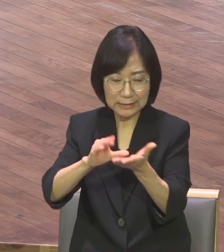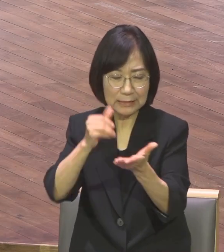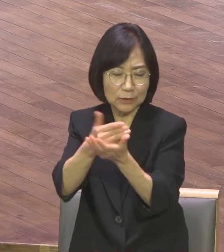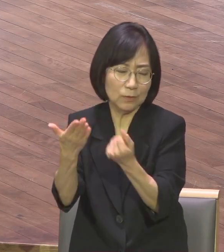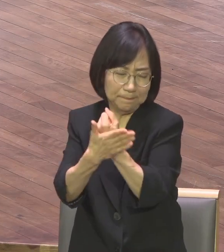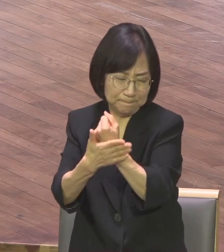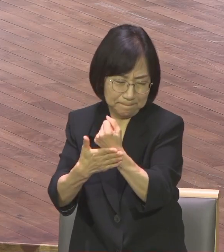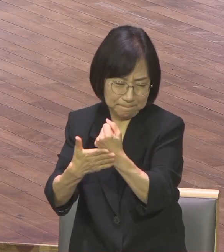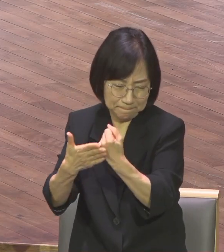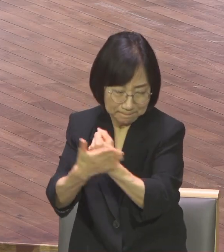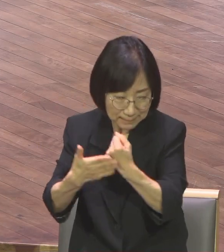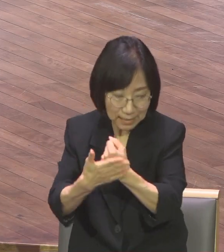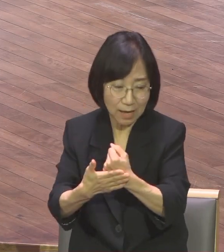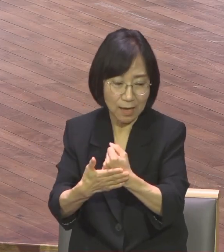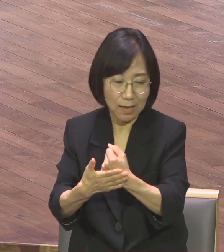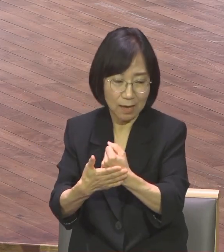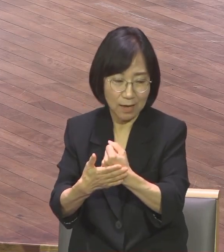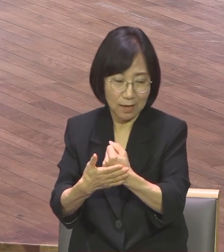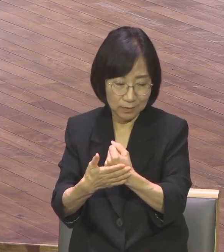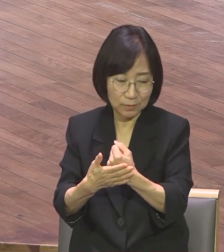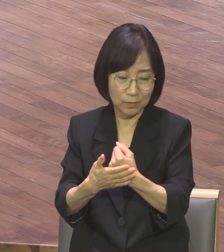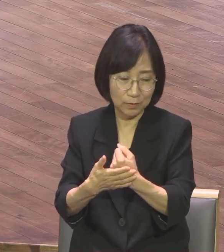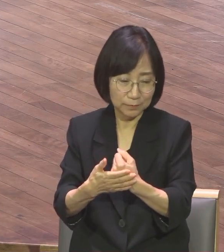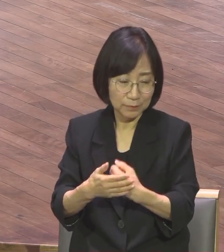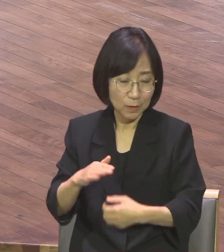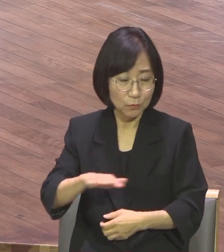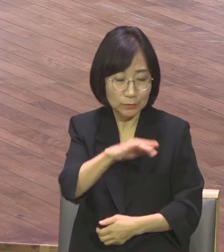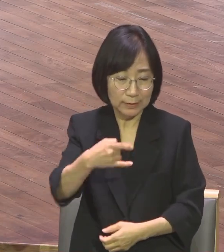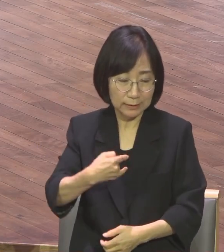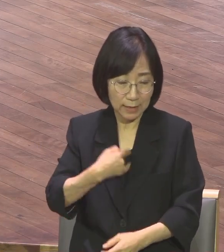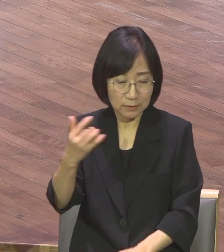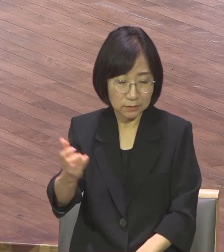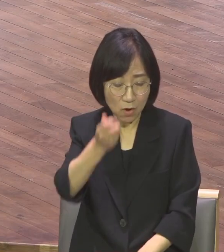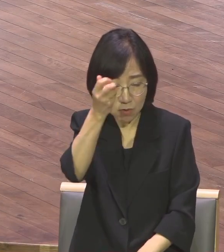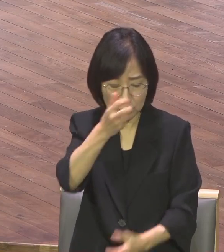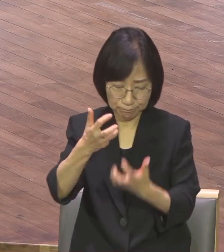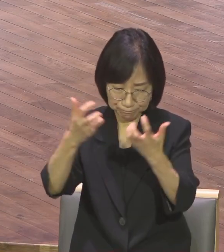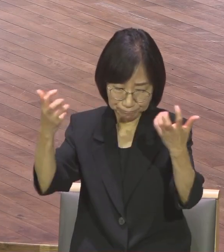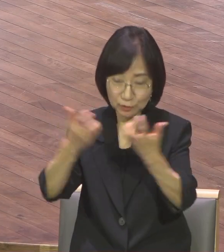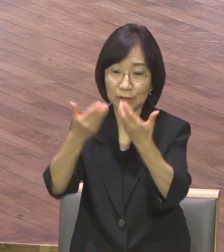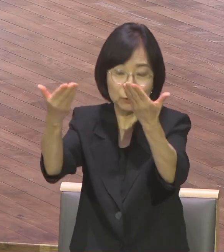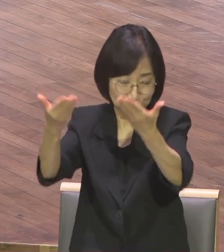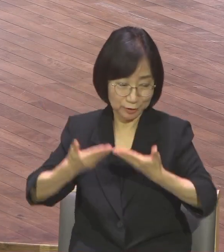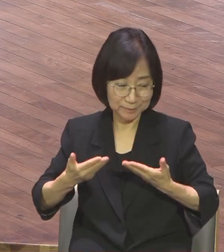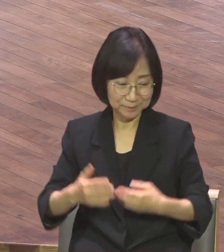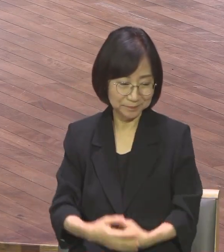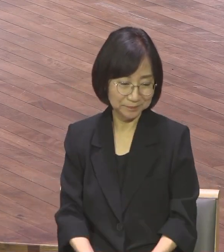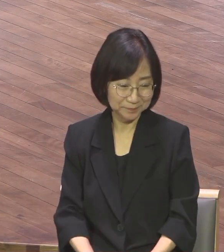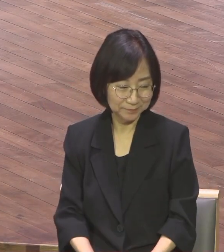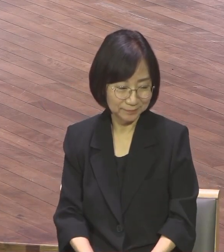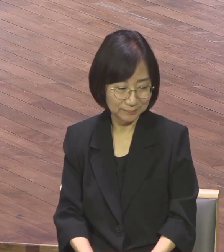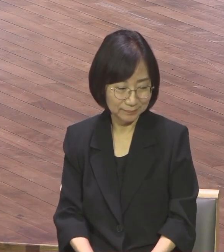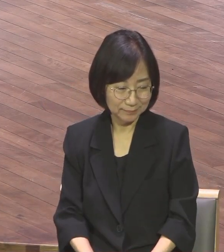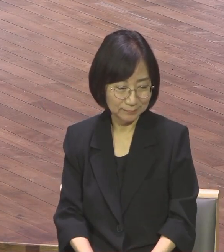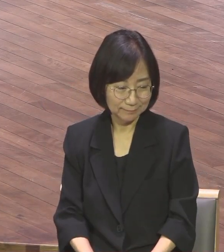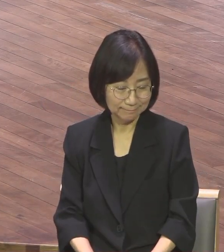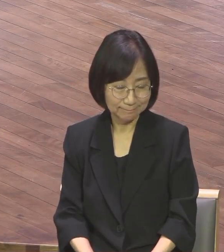그리스도로 말미암아 어렵다 하심을 얻어 영생의 소망을 따라 상속자가 되려 하심이라.